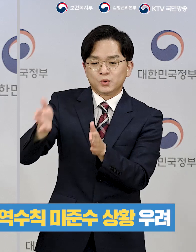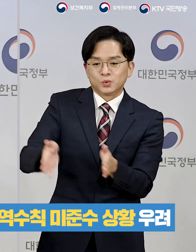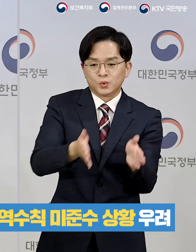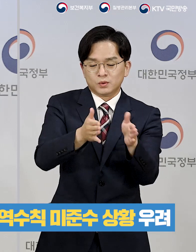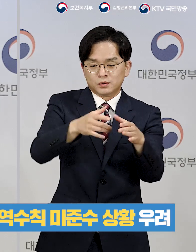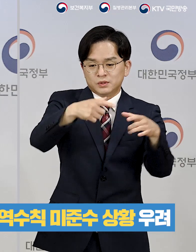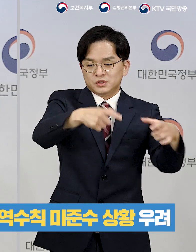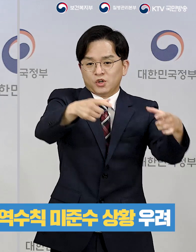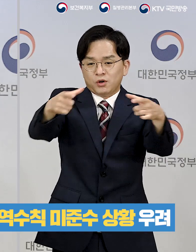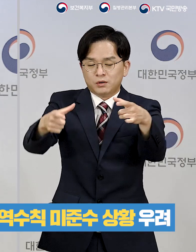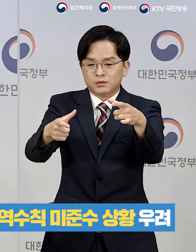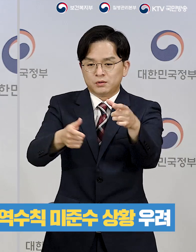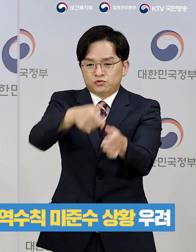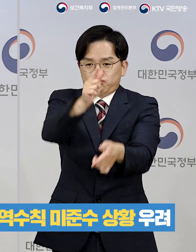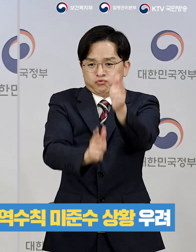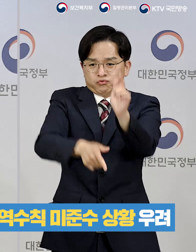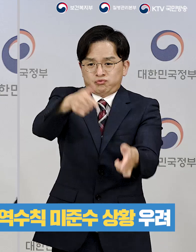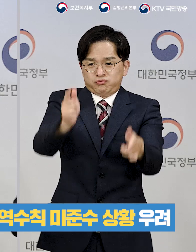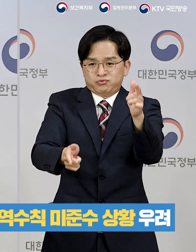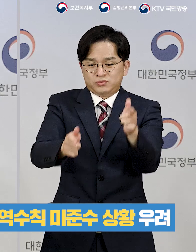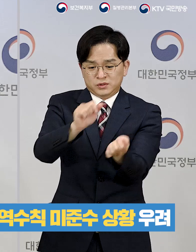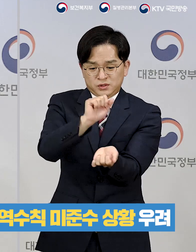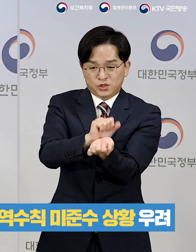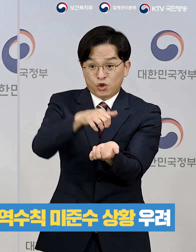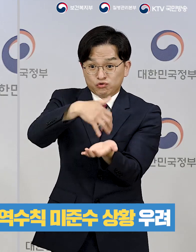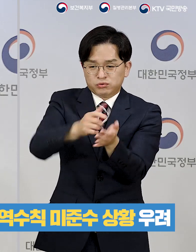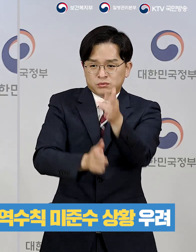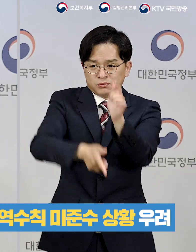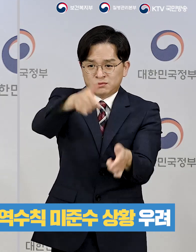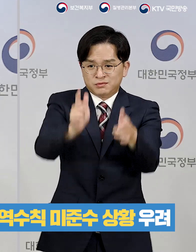그래서 지역 간의 그 격차를